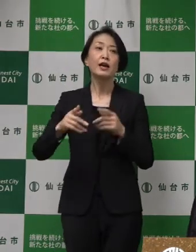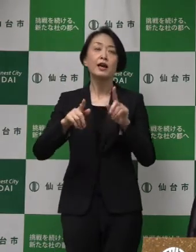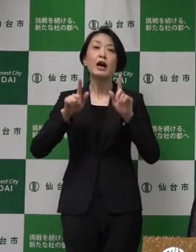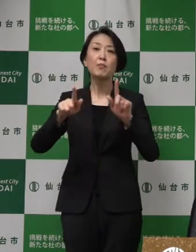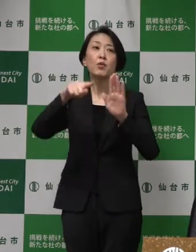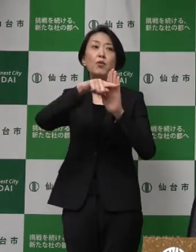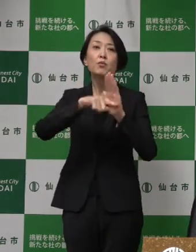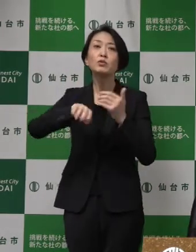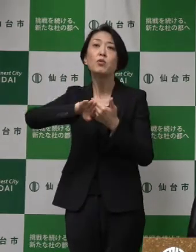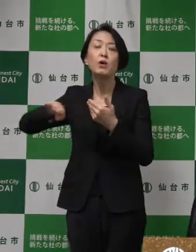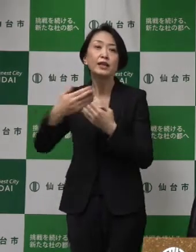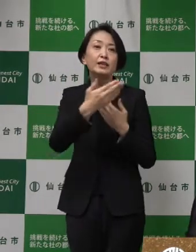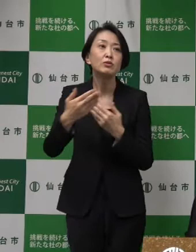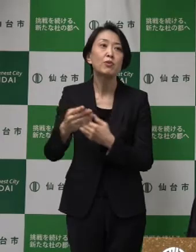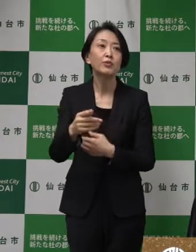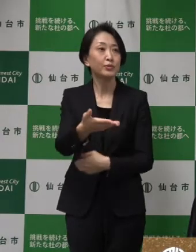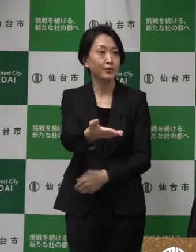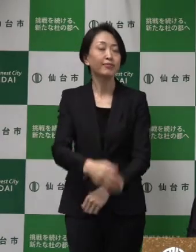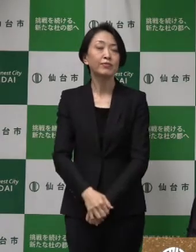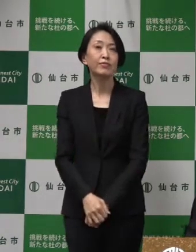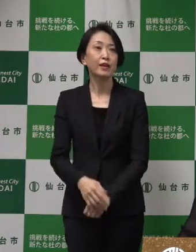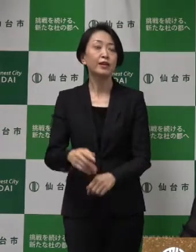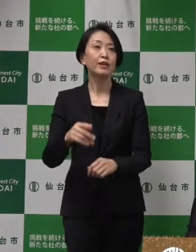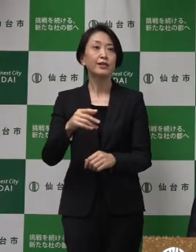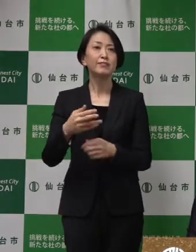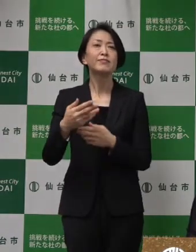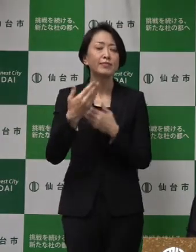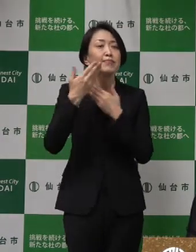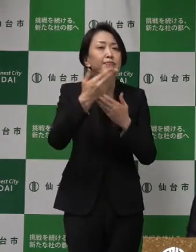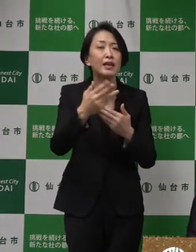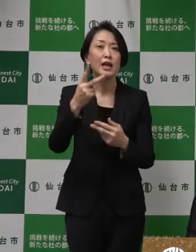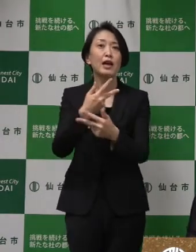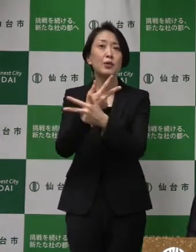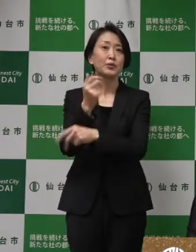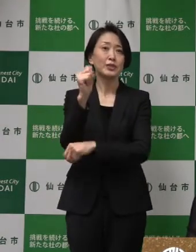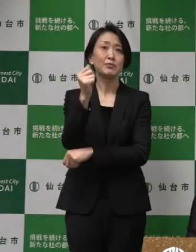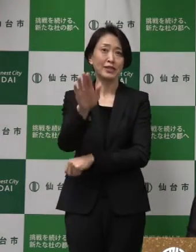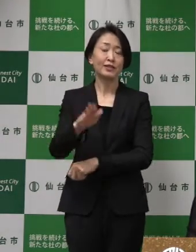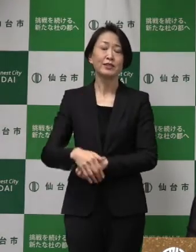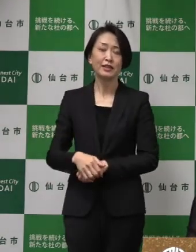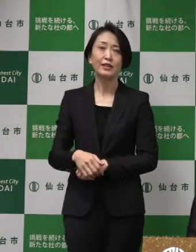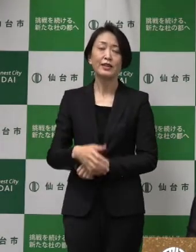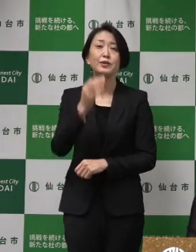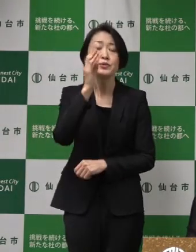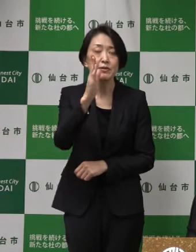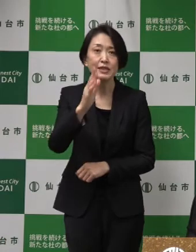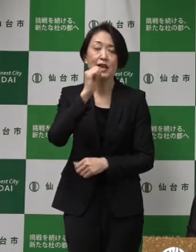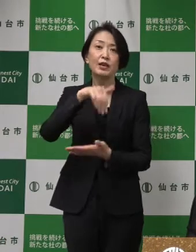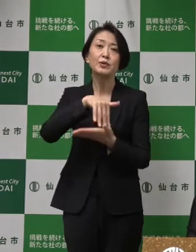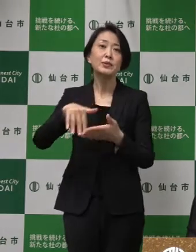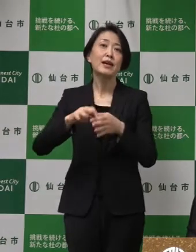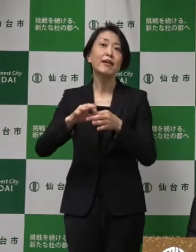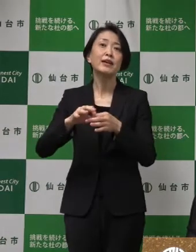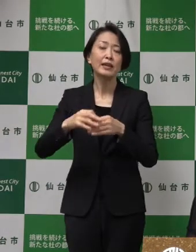。どうぞ。岡本さん。 すみません、予算のところにすみません、ちょっと絡むところで